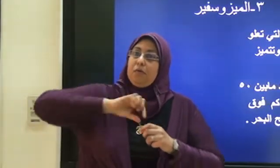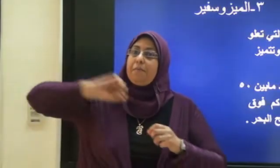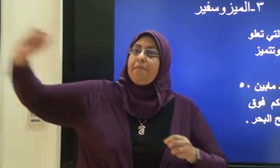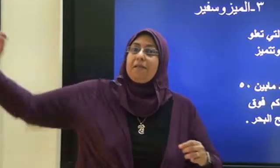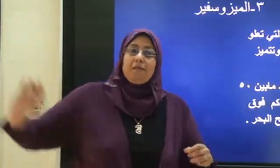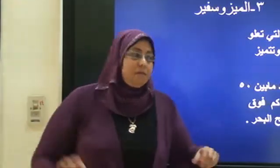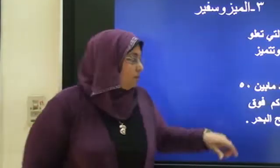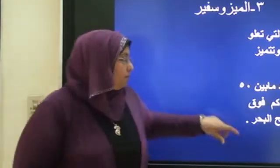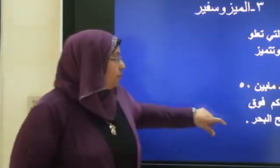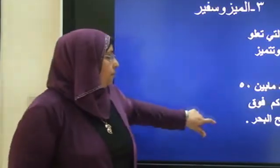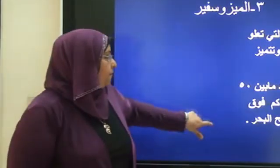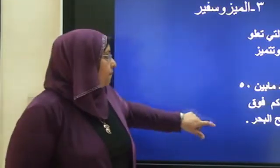80 كيلو متر.